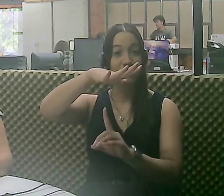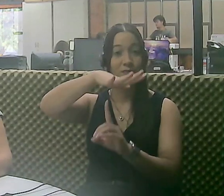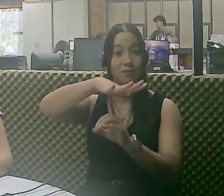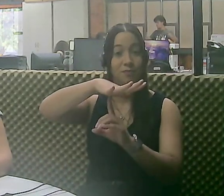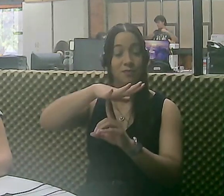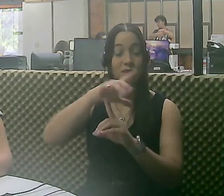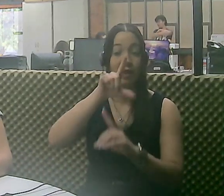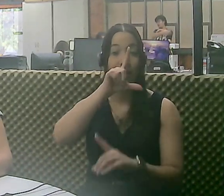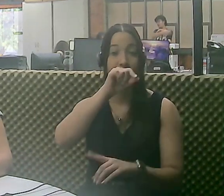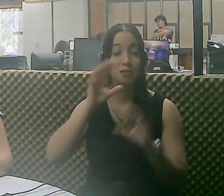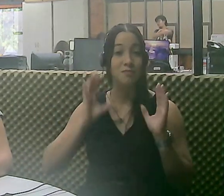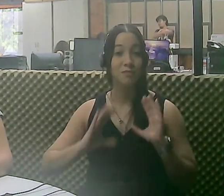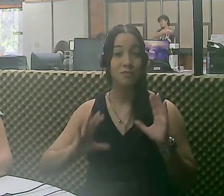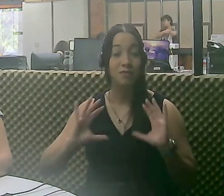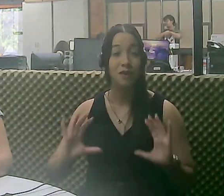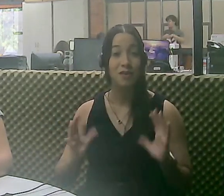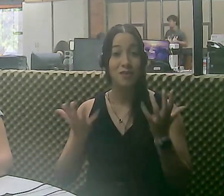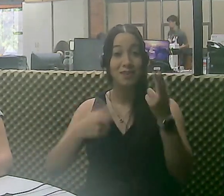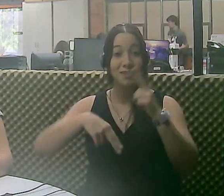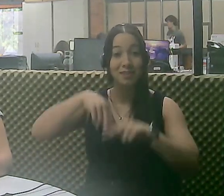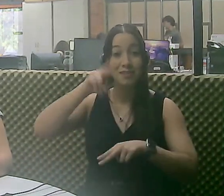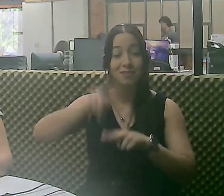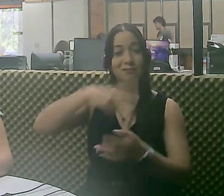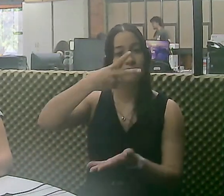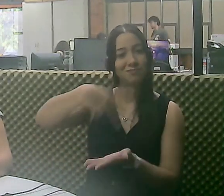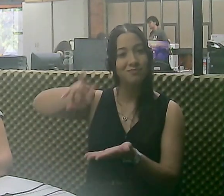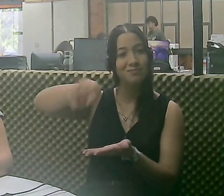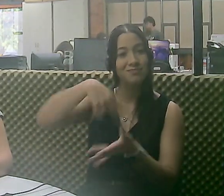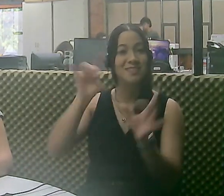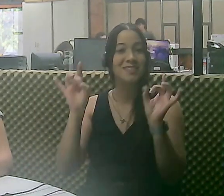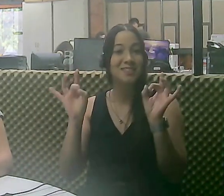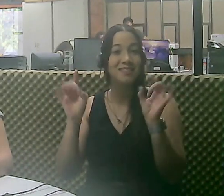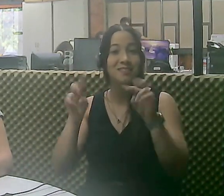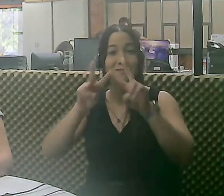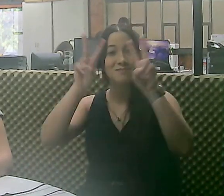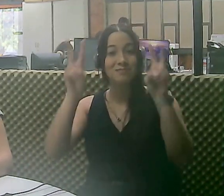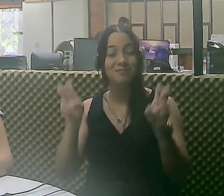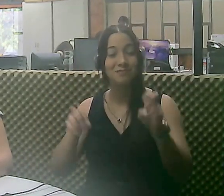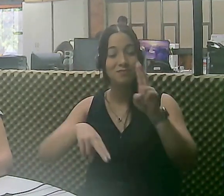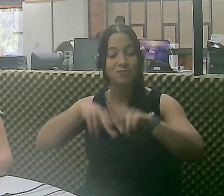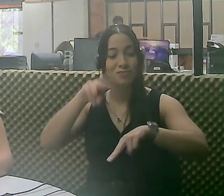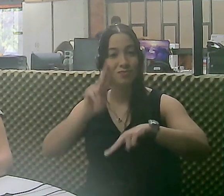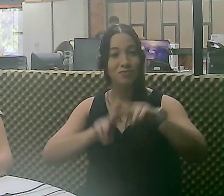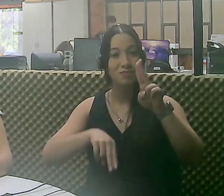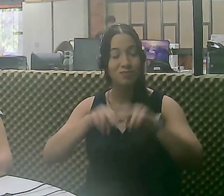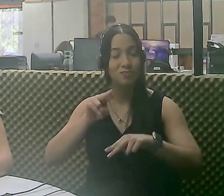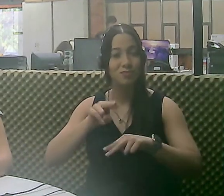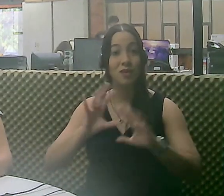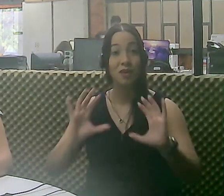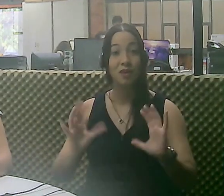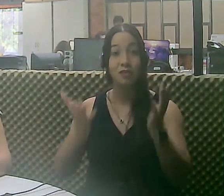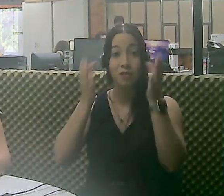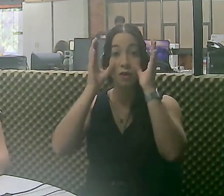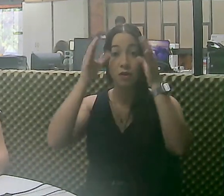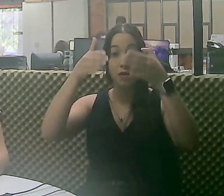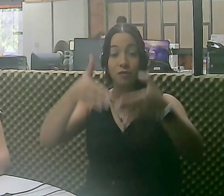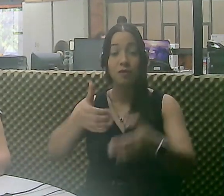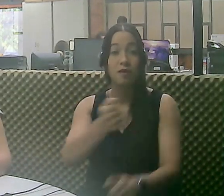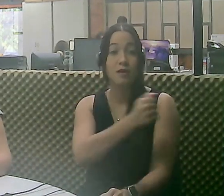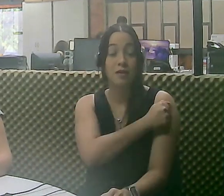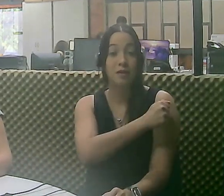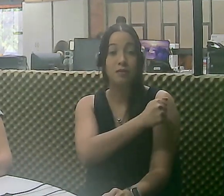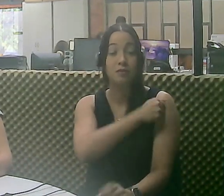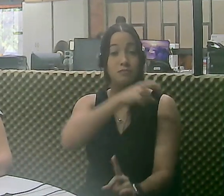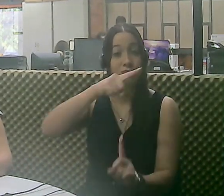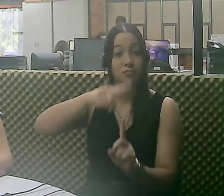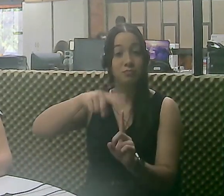Sabiá, o Arraiado Mix Dance, aula especial com temática junina. O evento, voltado a alunos da